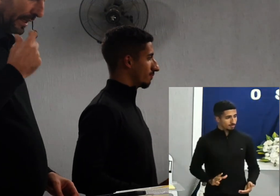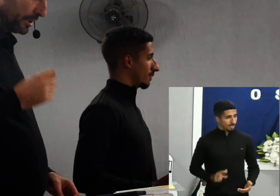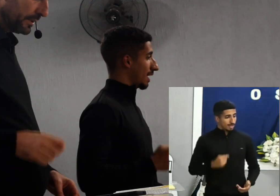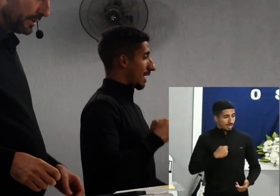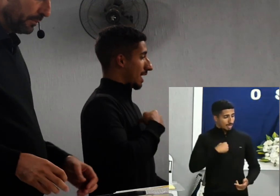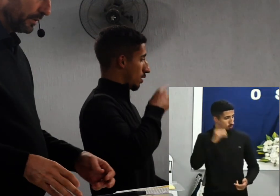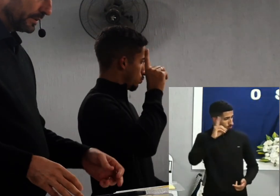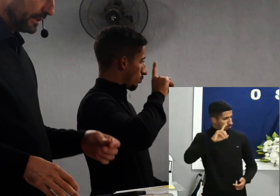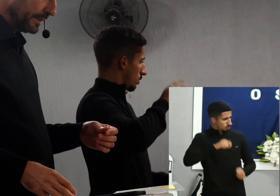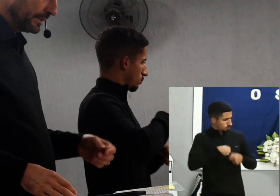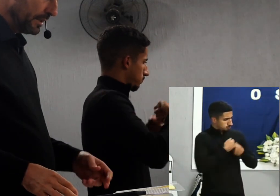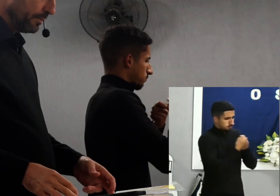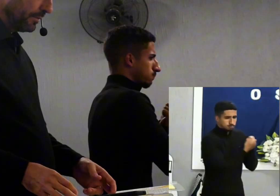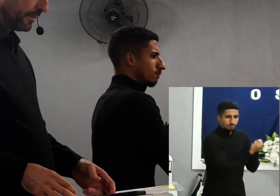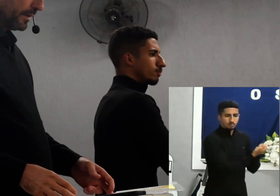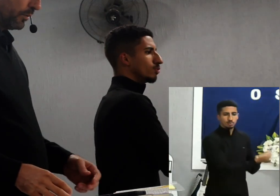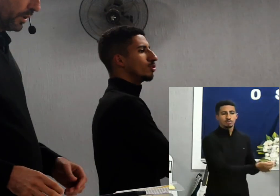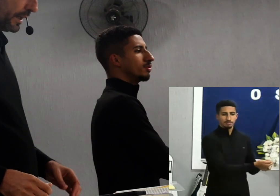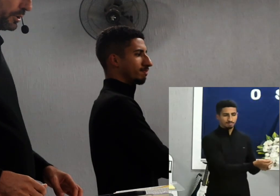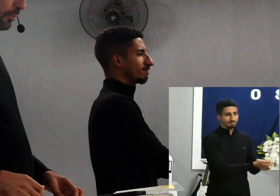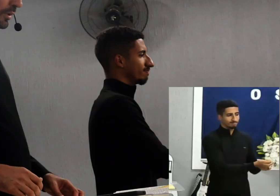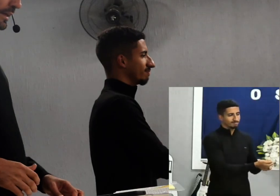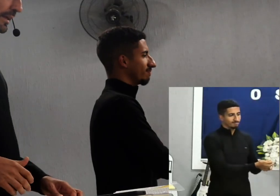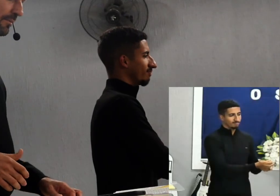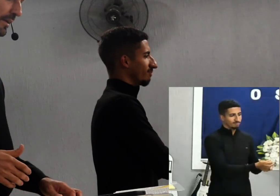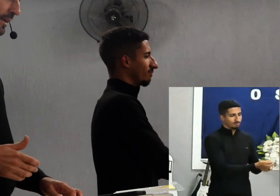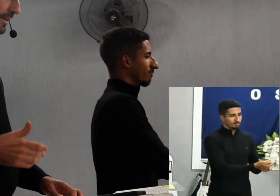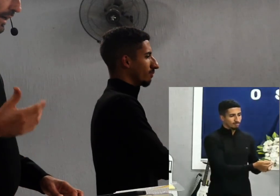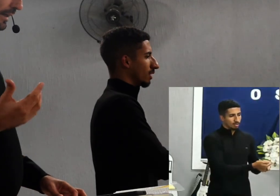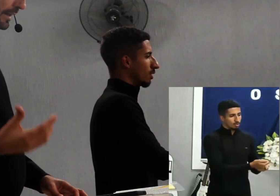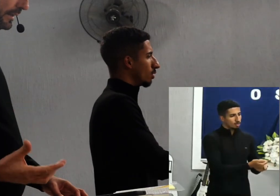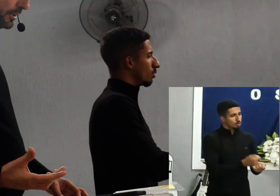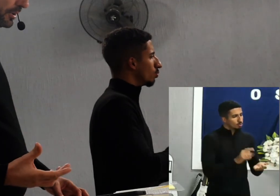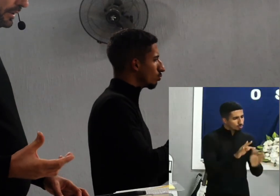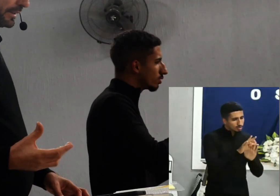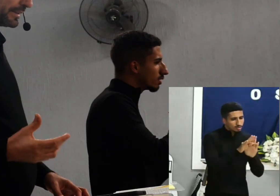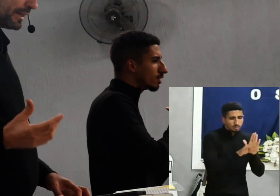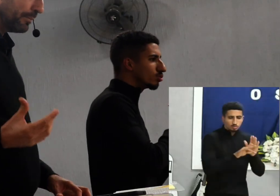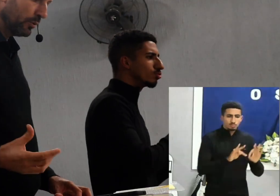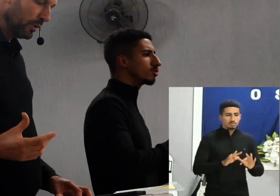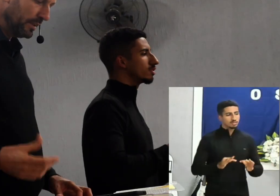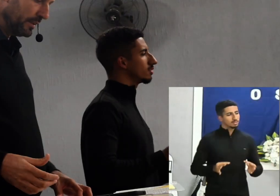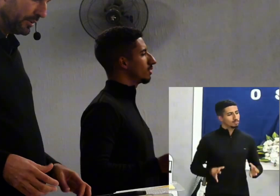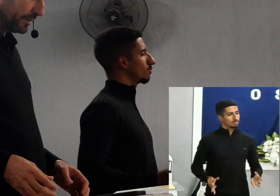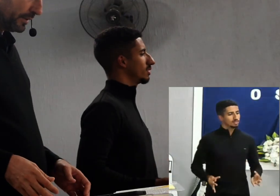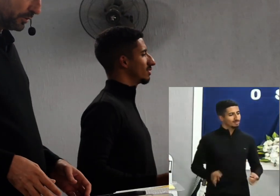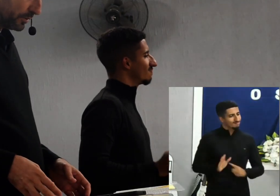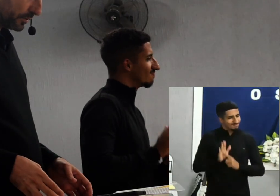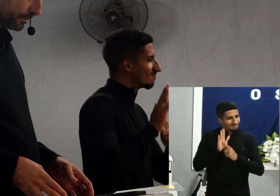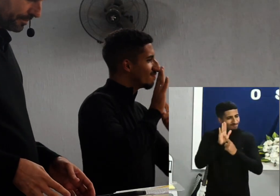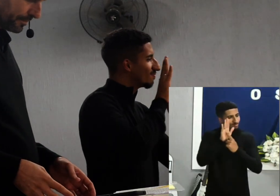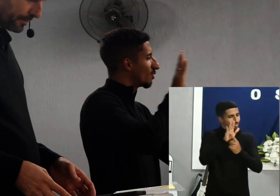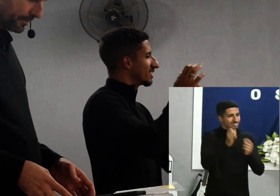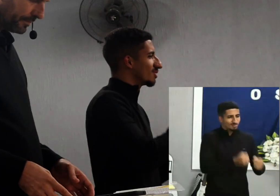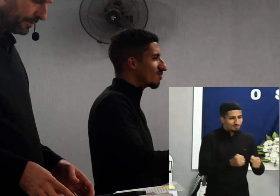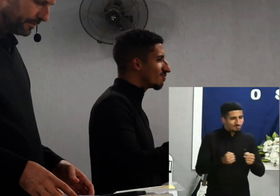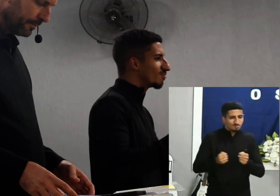Essa mensagem simples exibe o grande poder e a grande sabedoria de